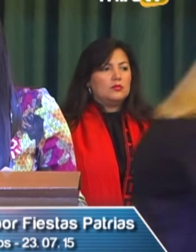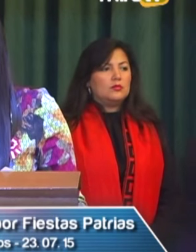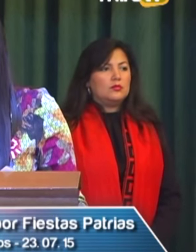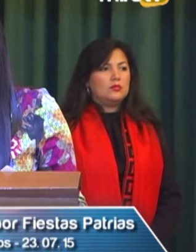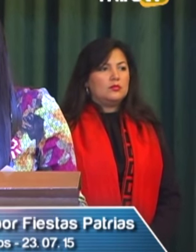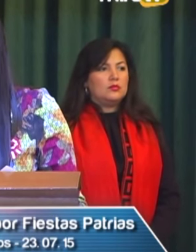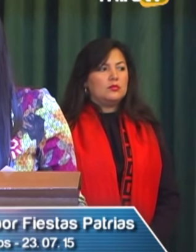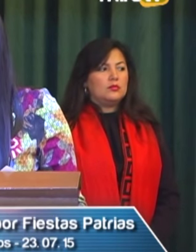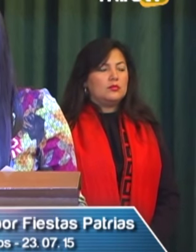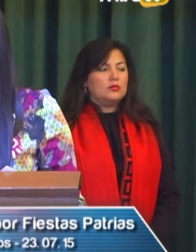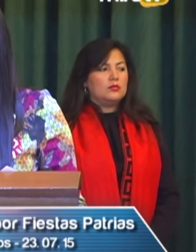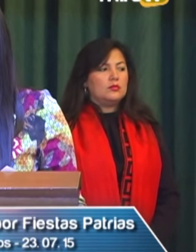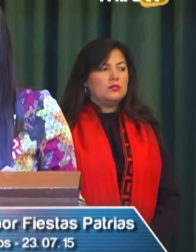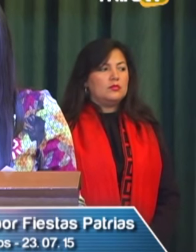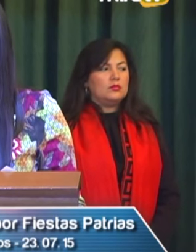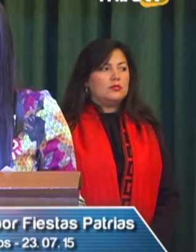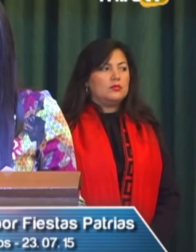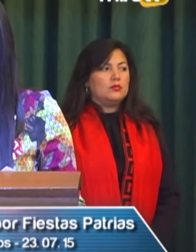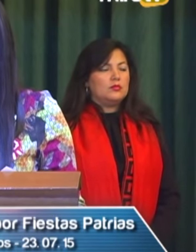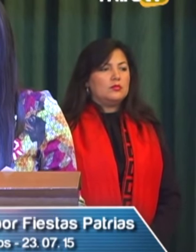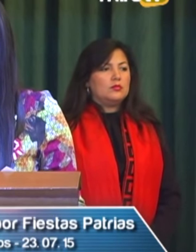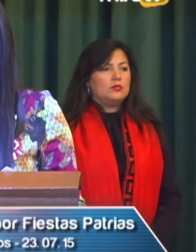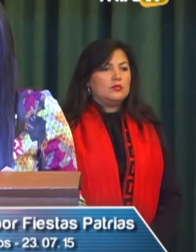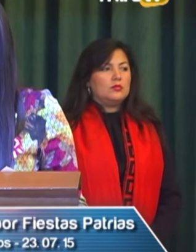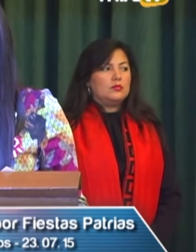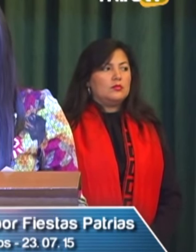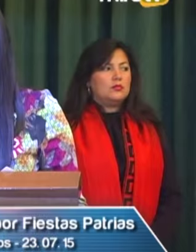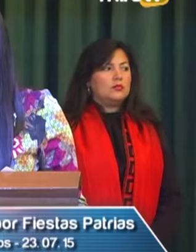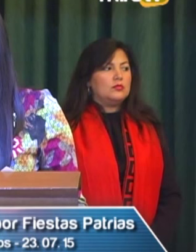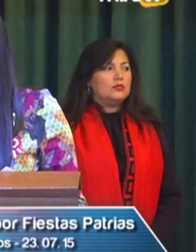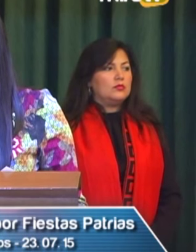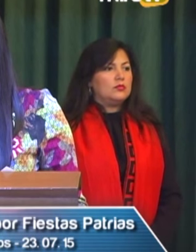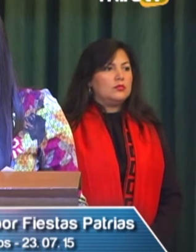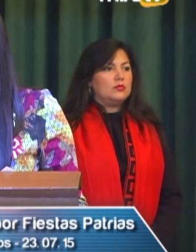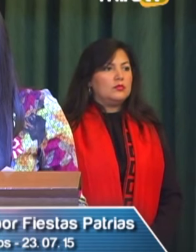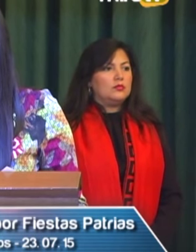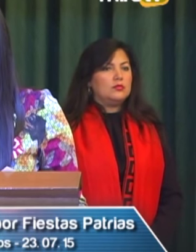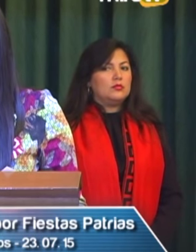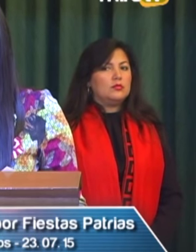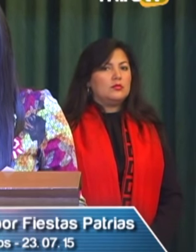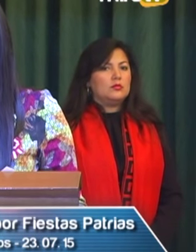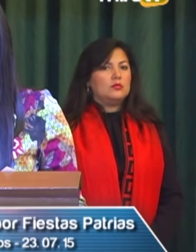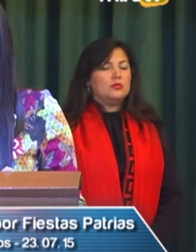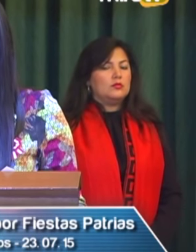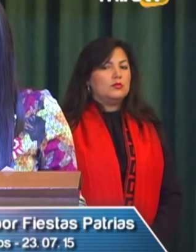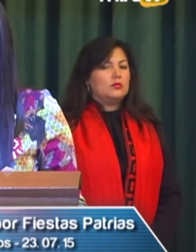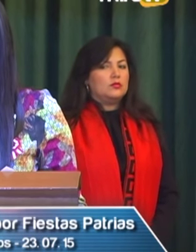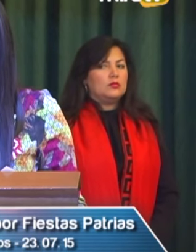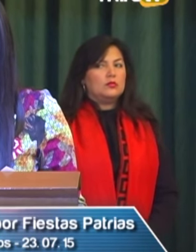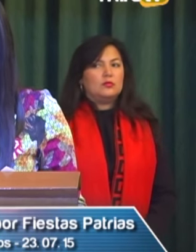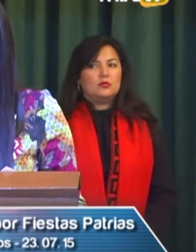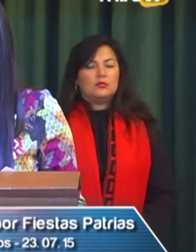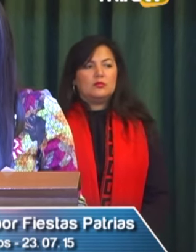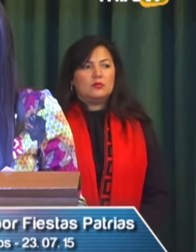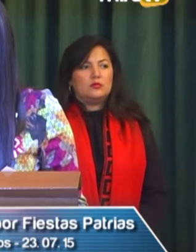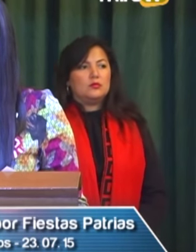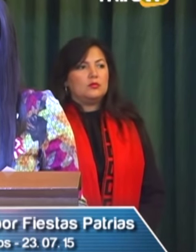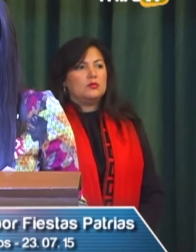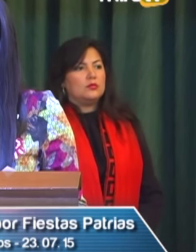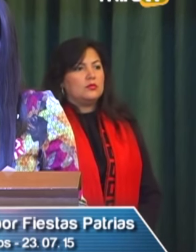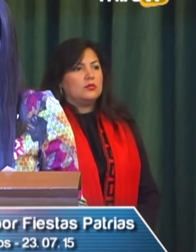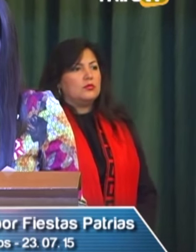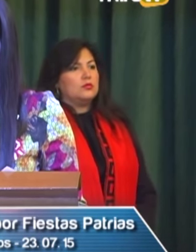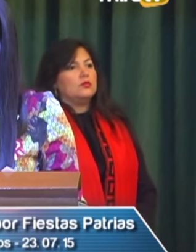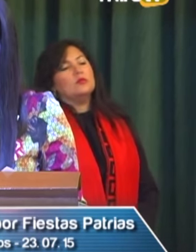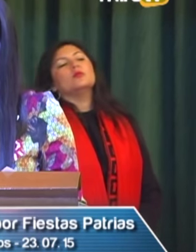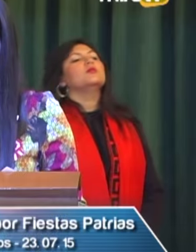Corte Superior de Lima y de los juzgados de Chosica. Entre 1994 y 1996,